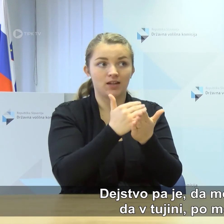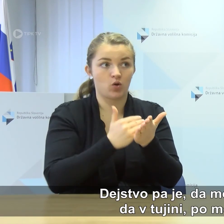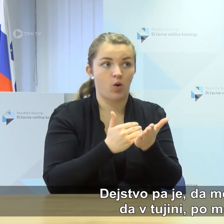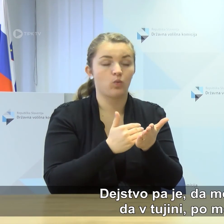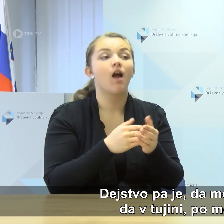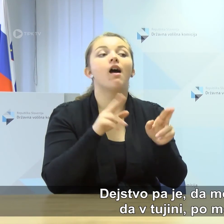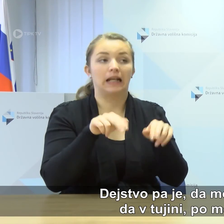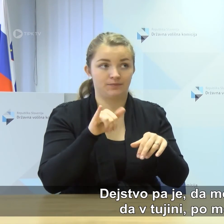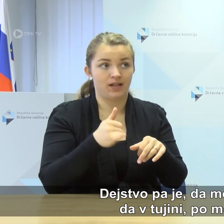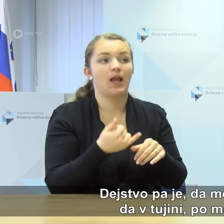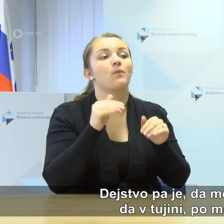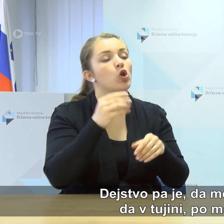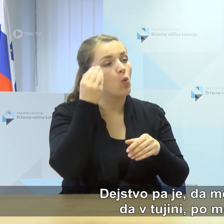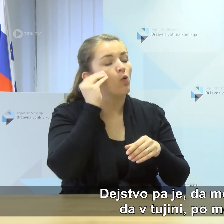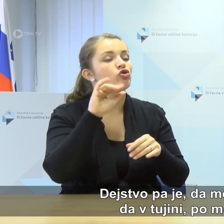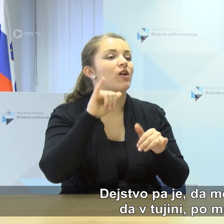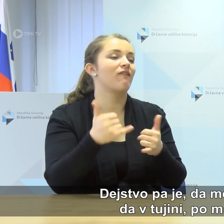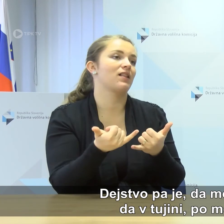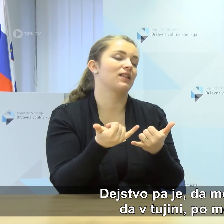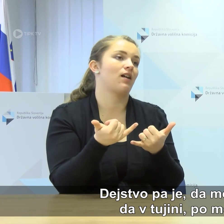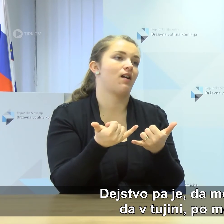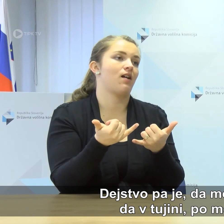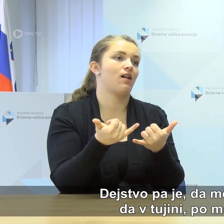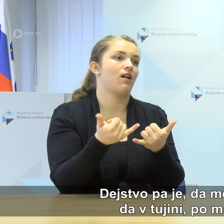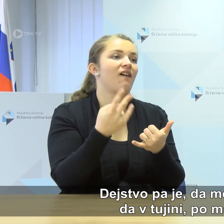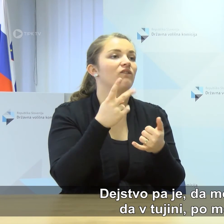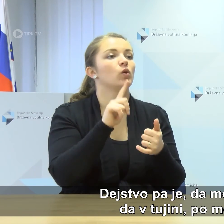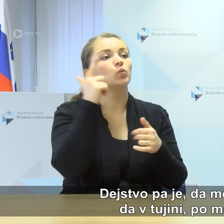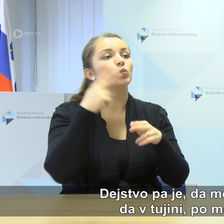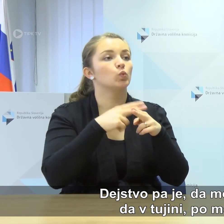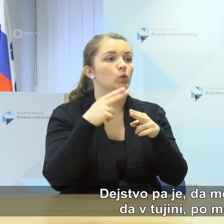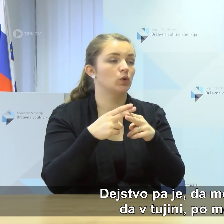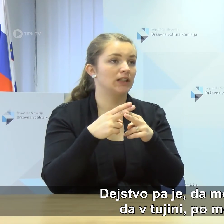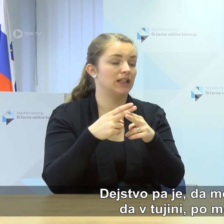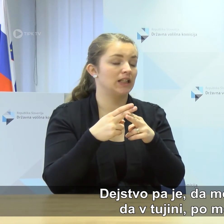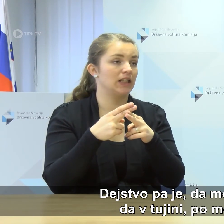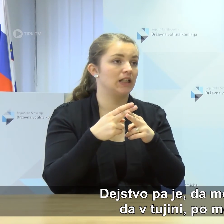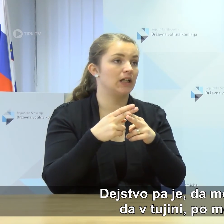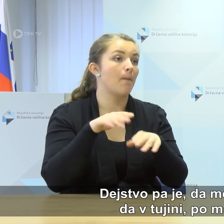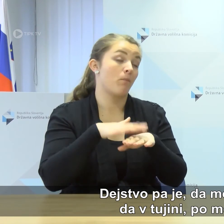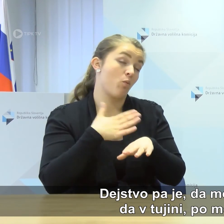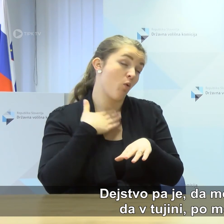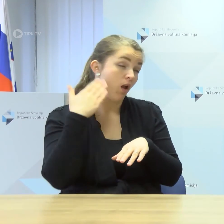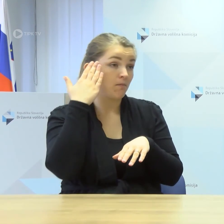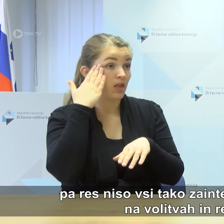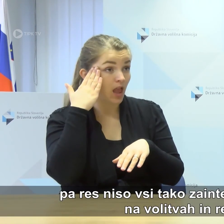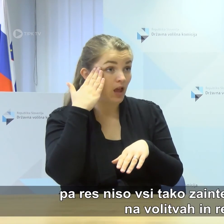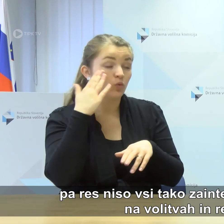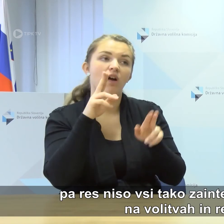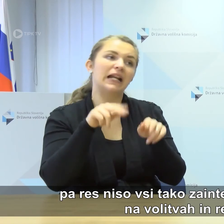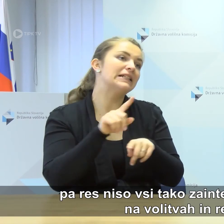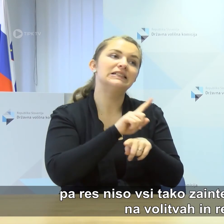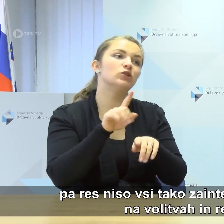da v tujini, po mojem mnenju, pa res niso vsi tako